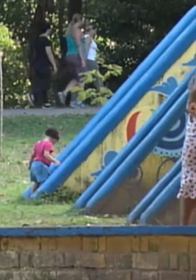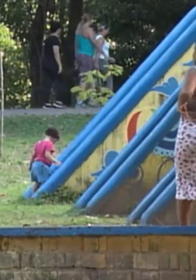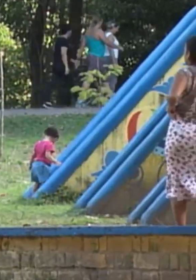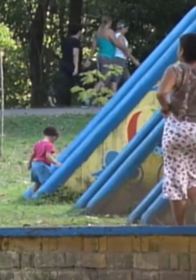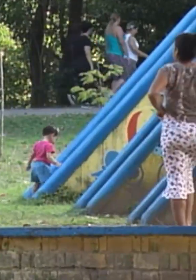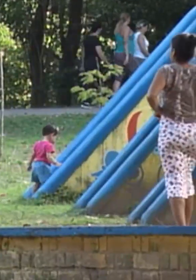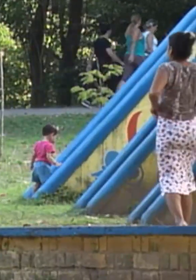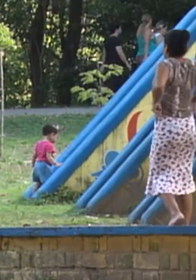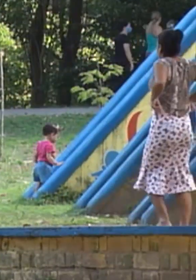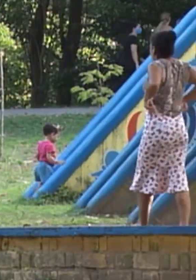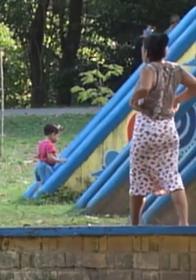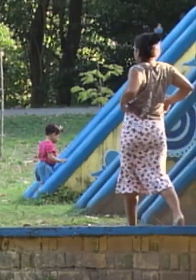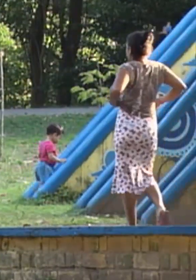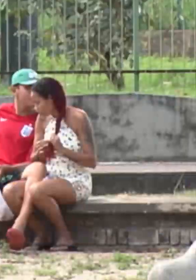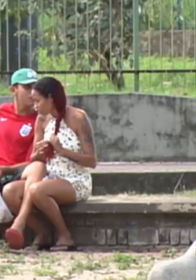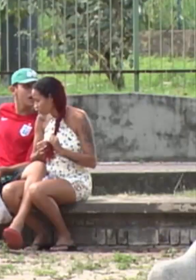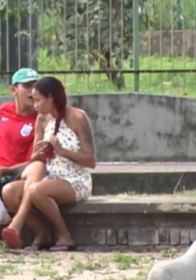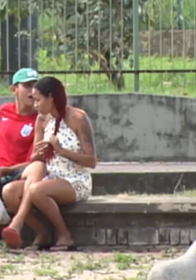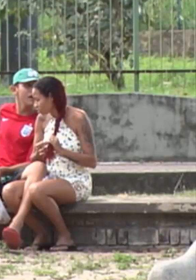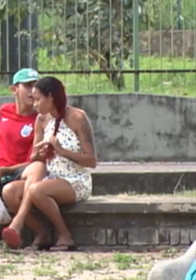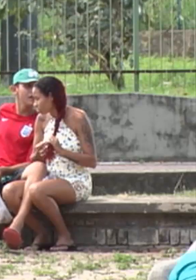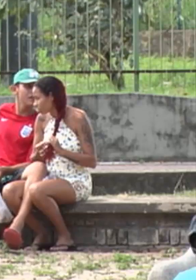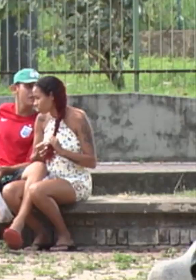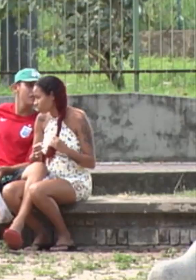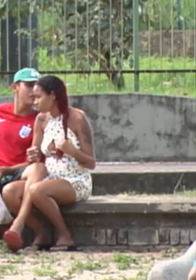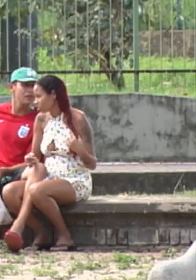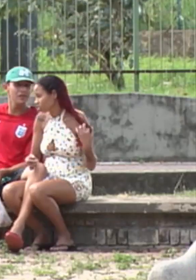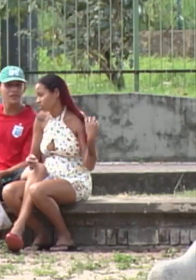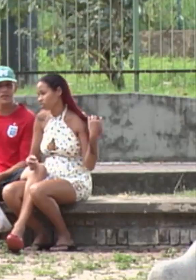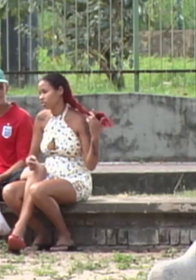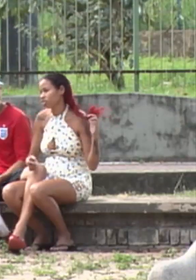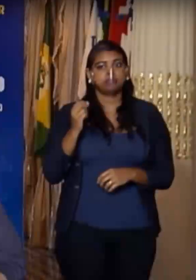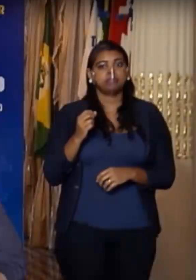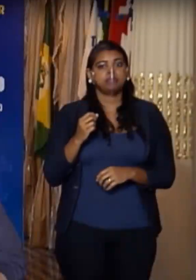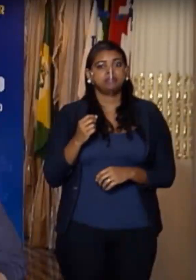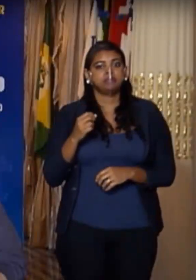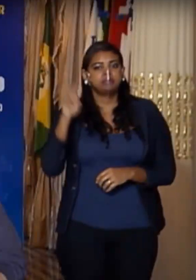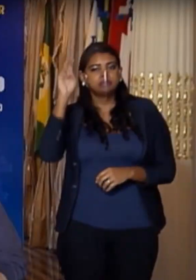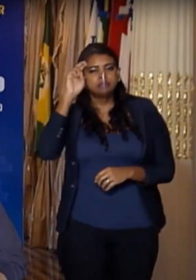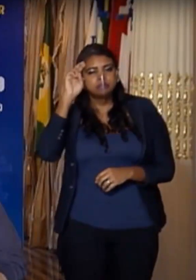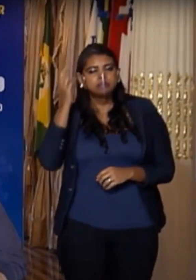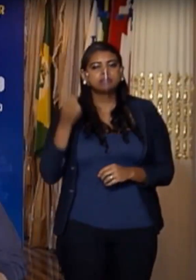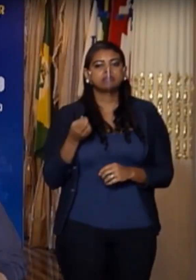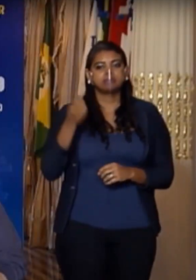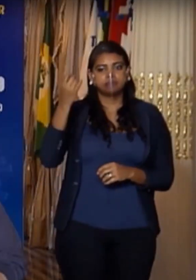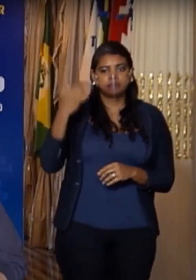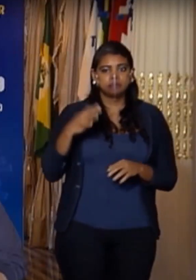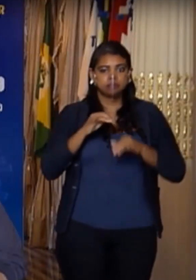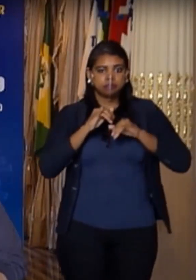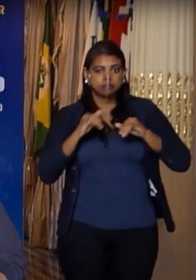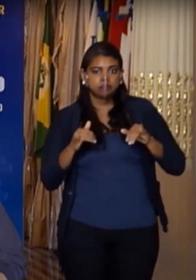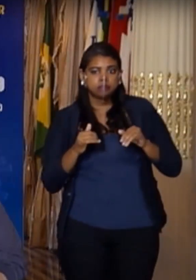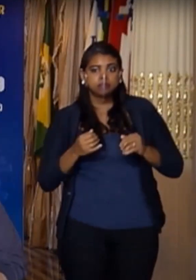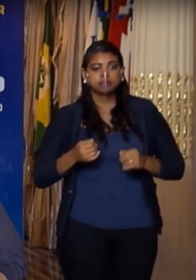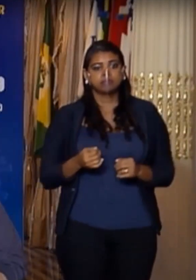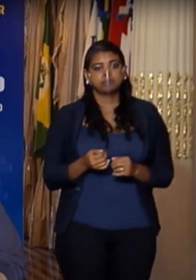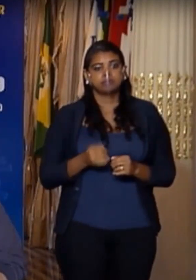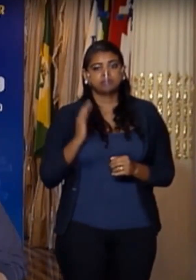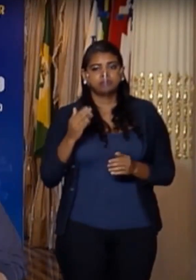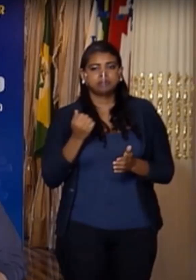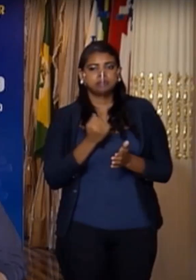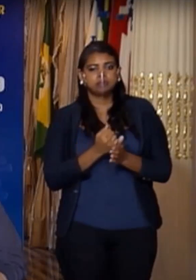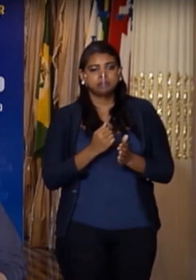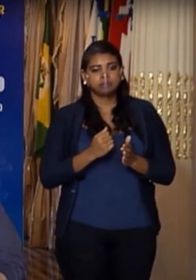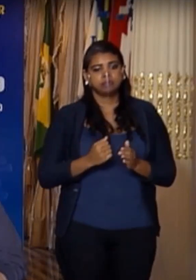essencial para diminuir o risco de contaminação pelo novo coronavírus. Eu preciso lamentar os registros de